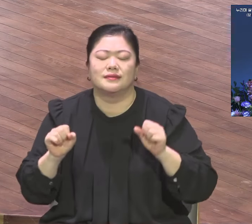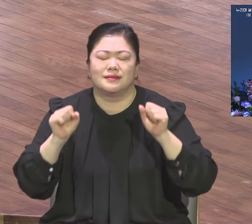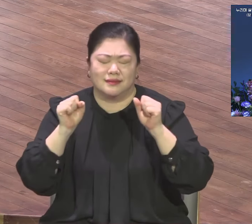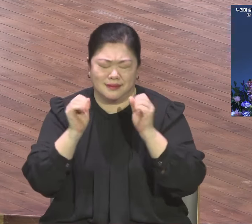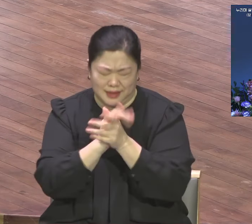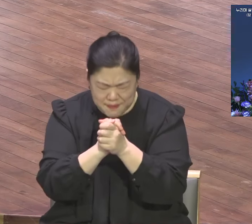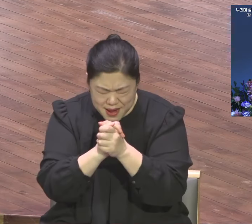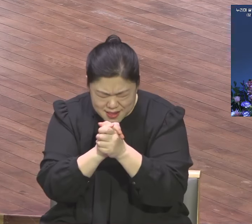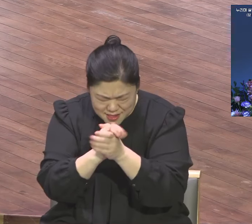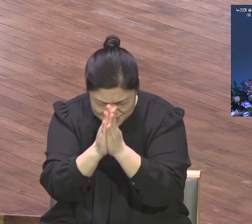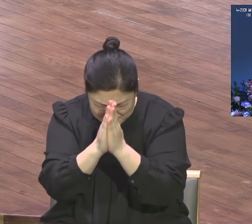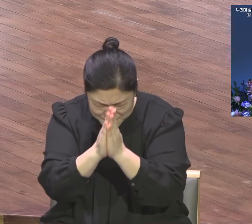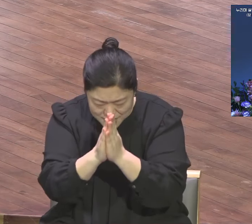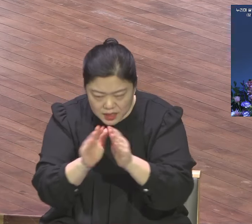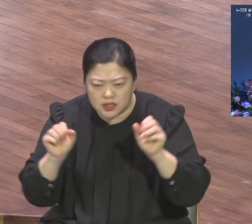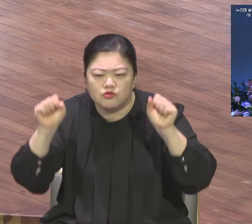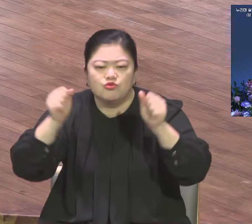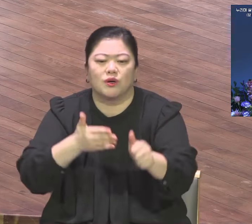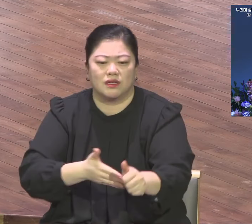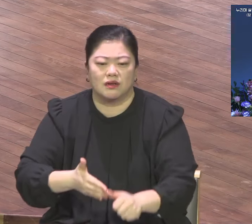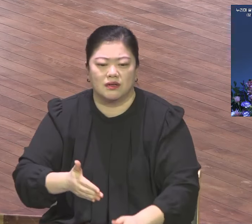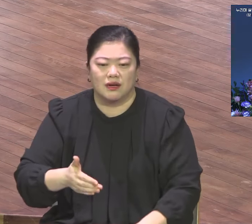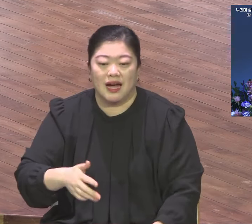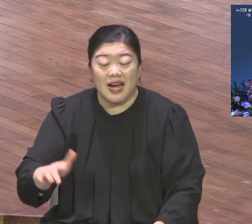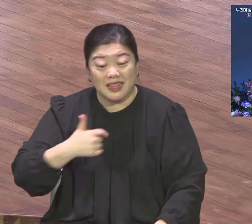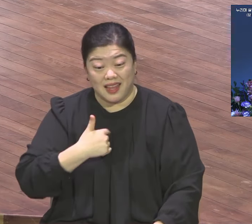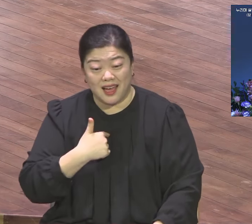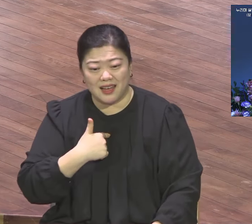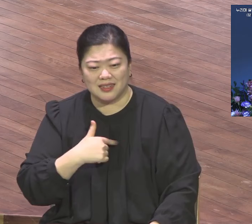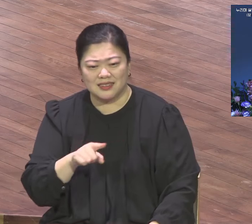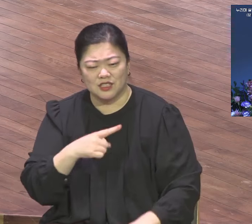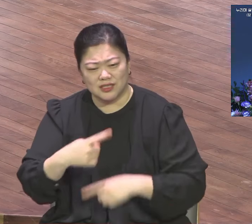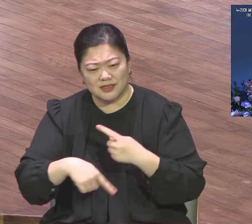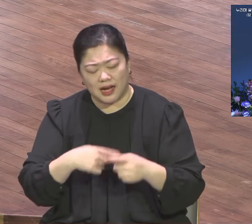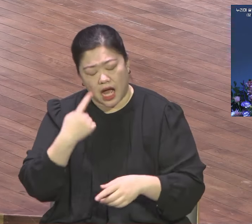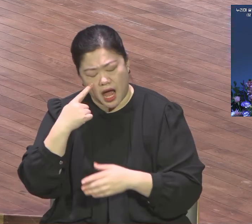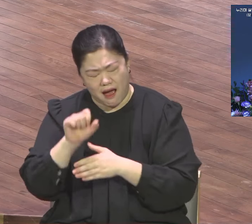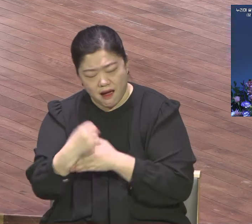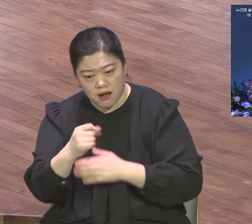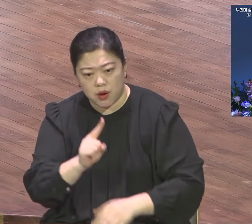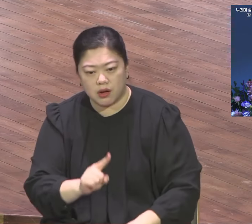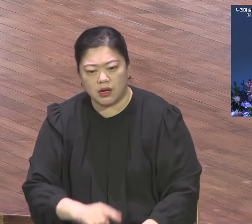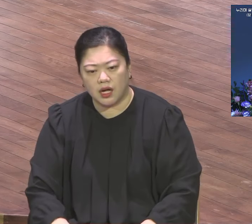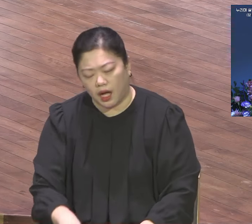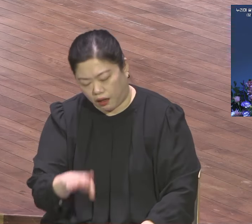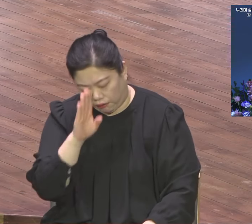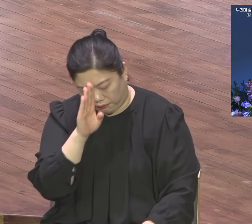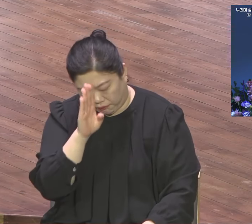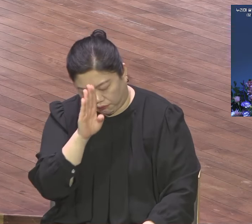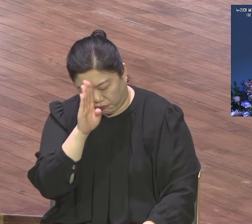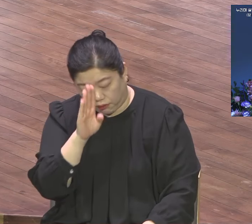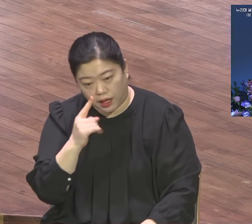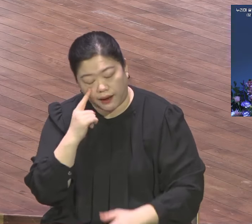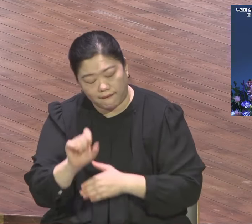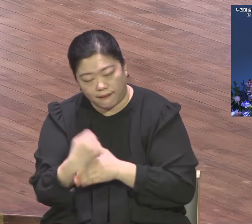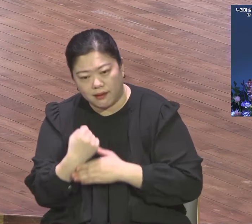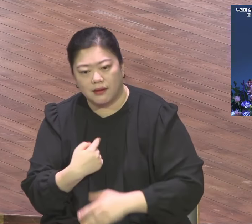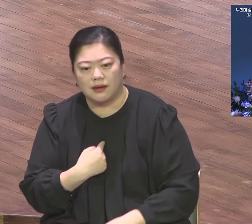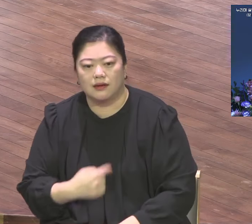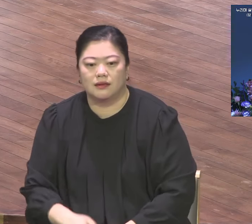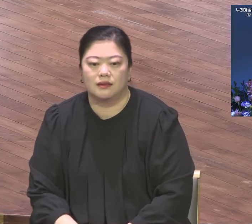나빠. 짜증나. 몸 약한 사람이 막 세계보고만 전도 캠프 막 장례